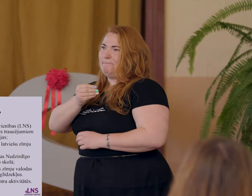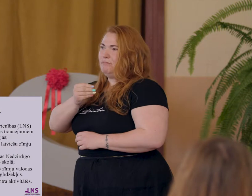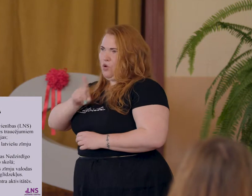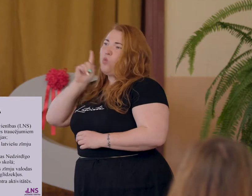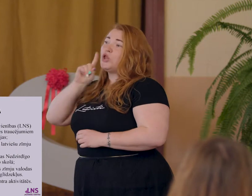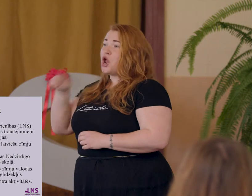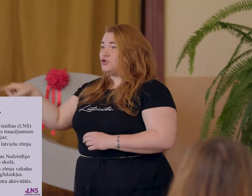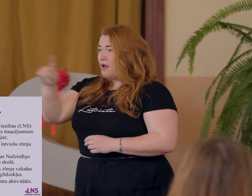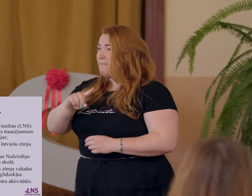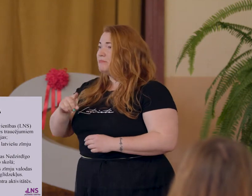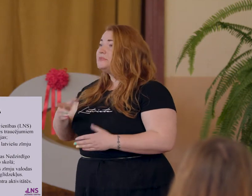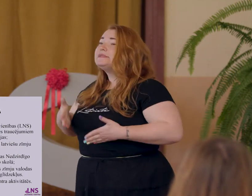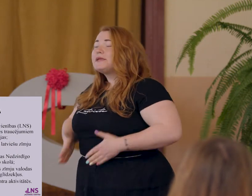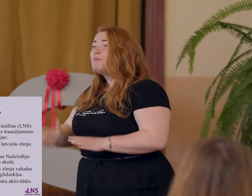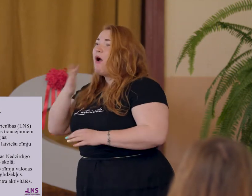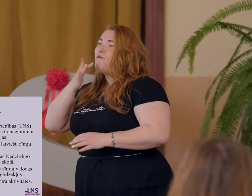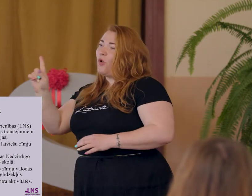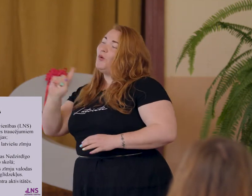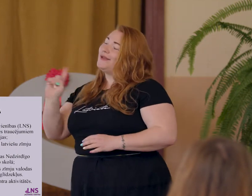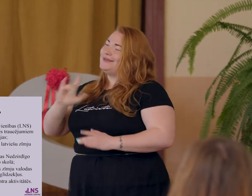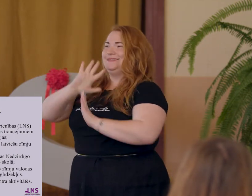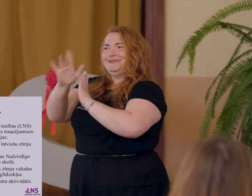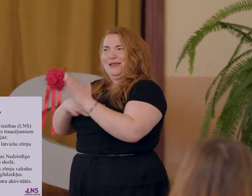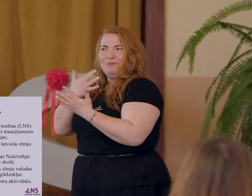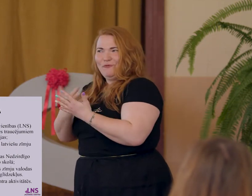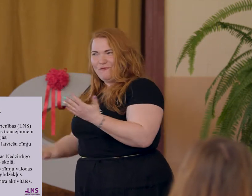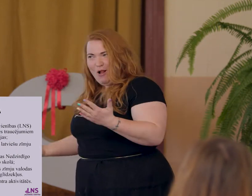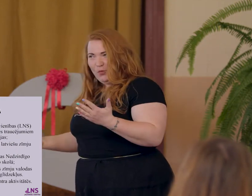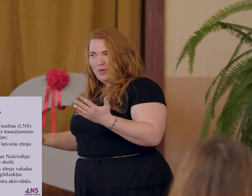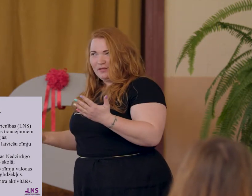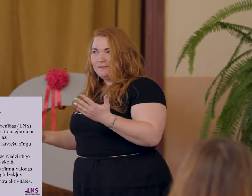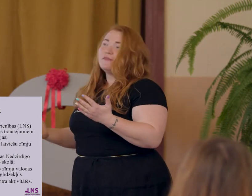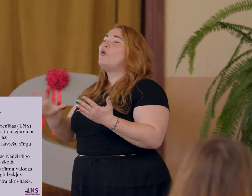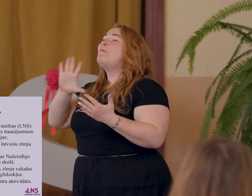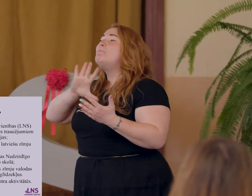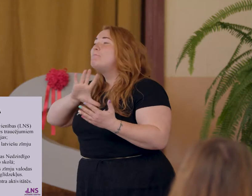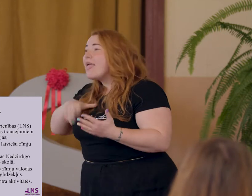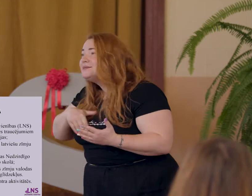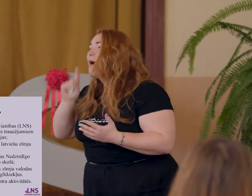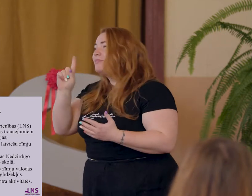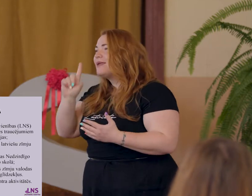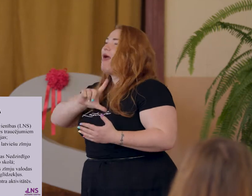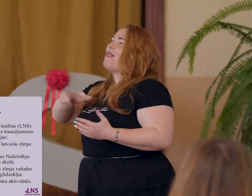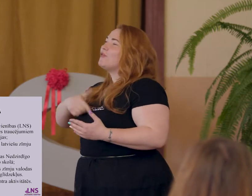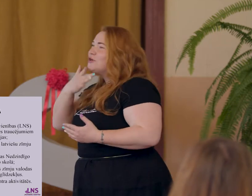Gandrīz visi jauniešiem ir dzimtā valoda, ir latviešu zīmju valoda. Pēc